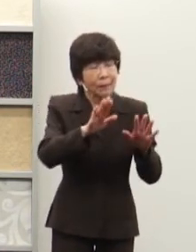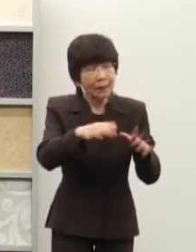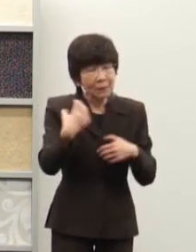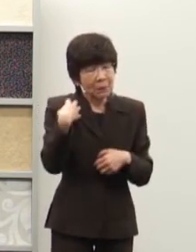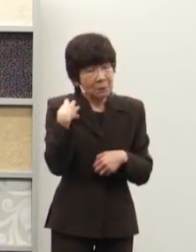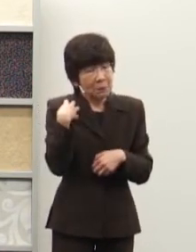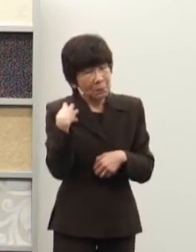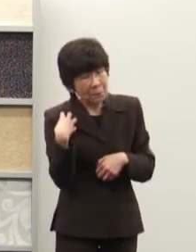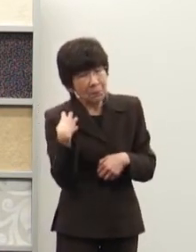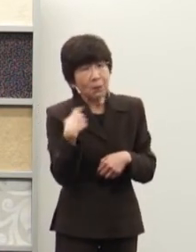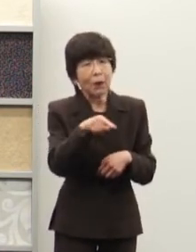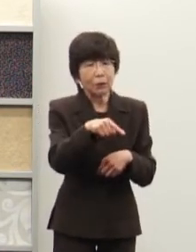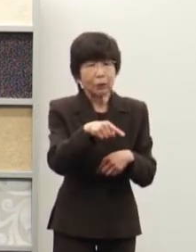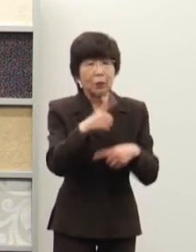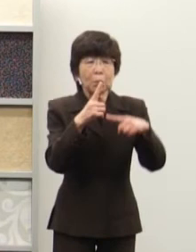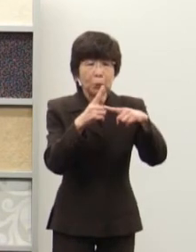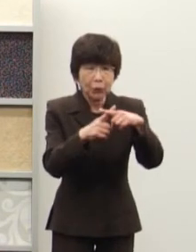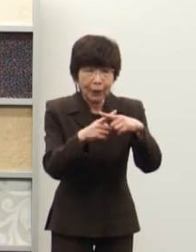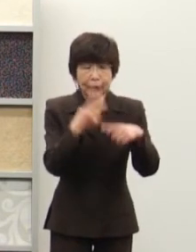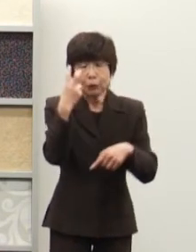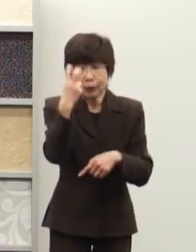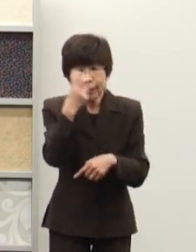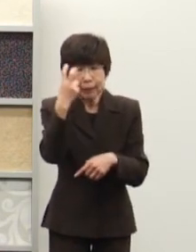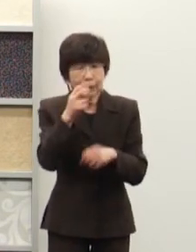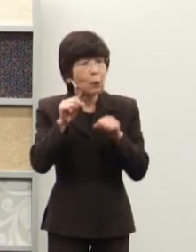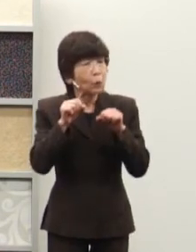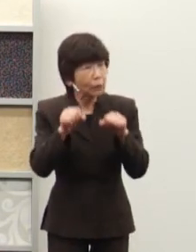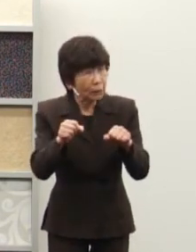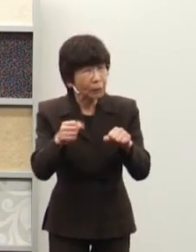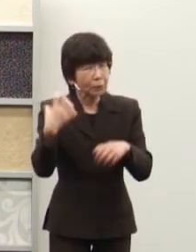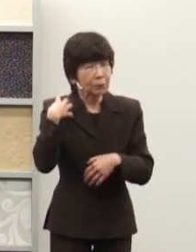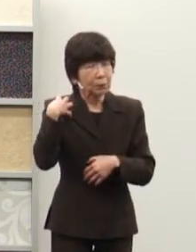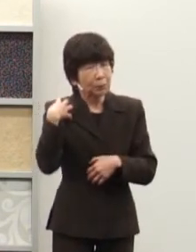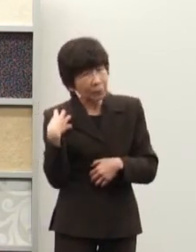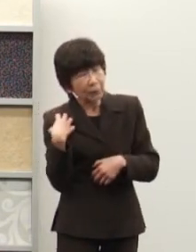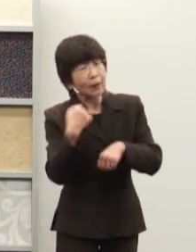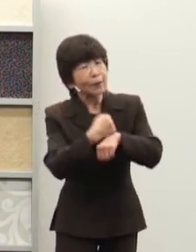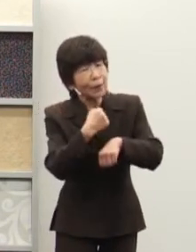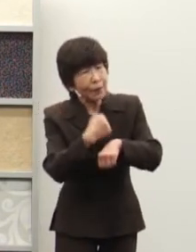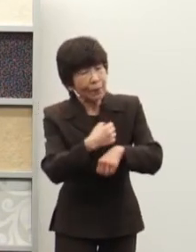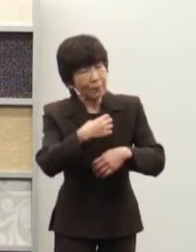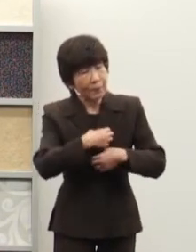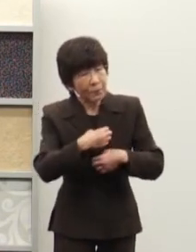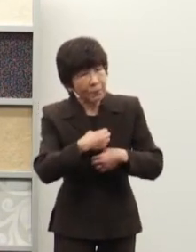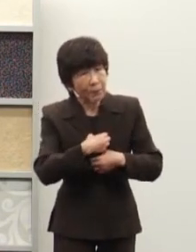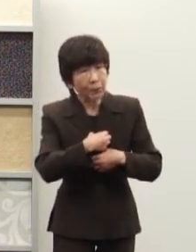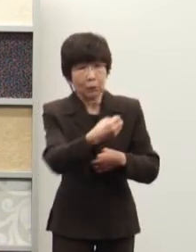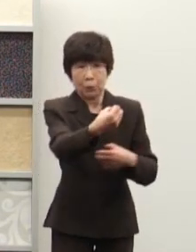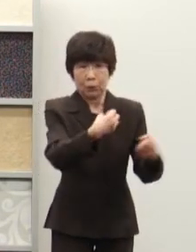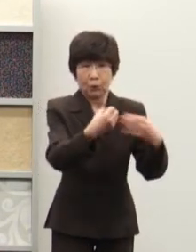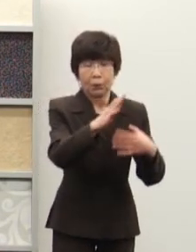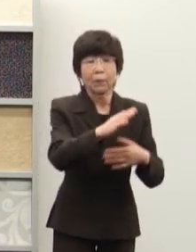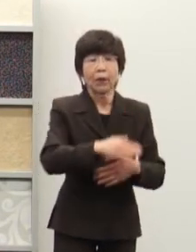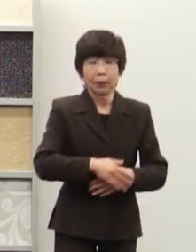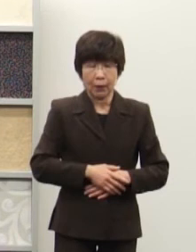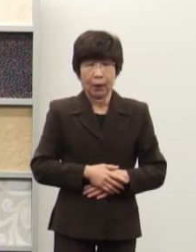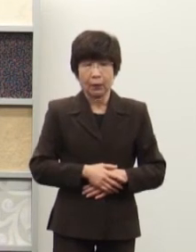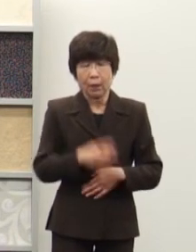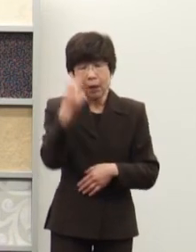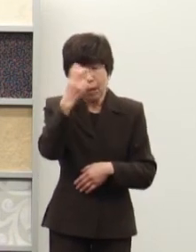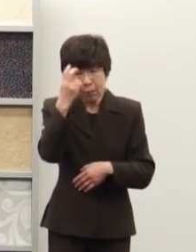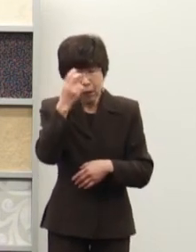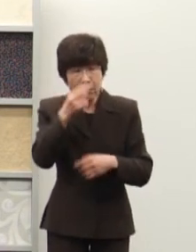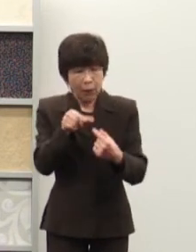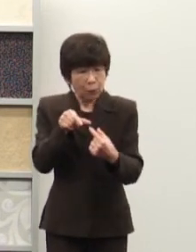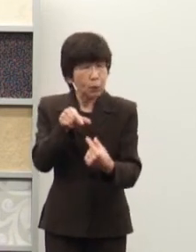中でそこに負担が来るんじゃないかっていう懸念の声もあったり、あと検査キットの置き場所が法律